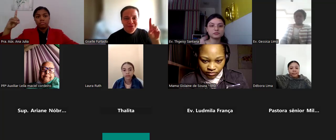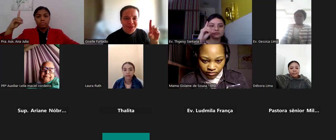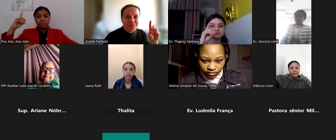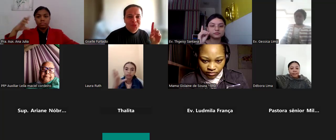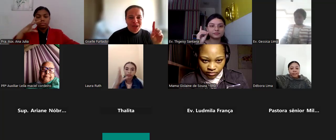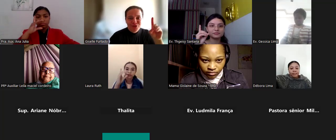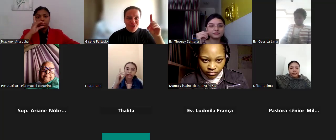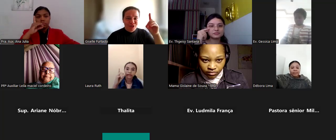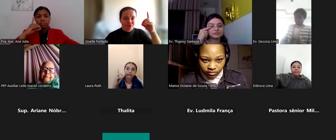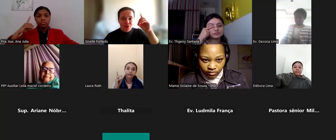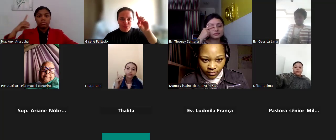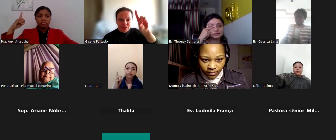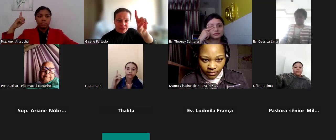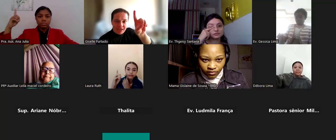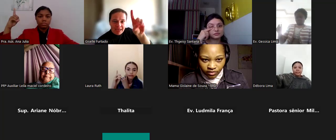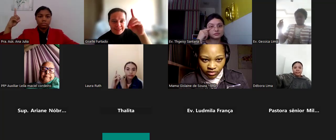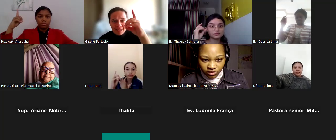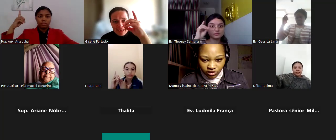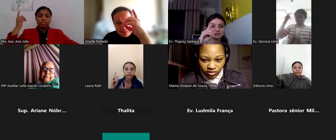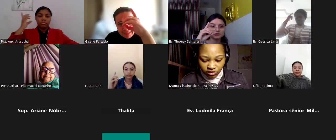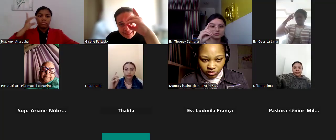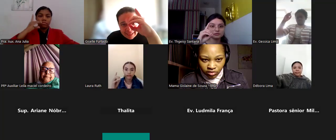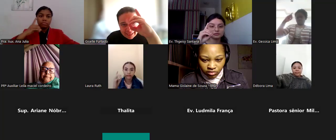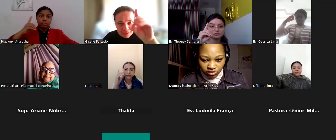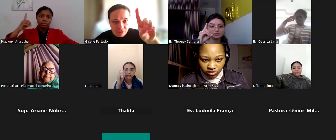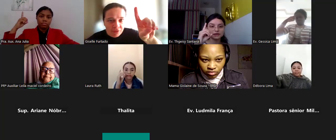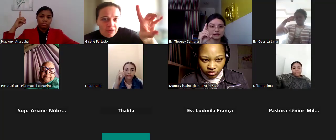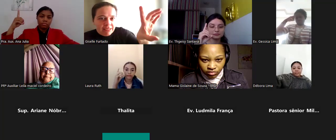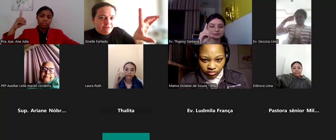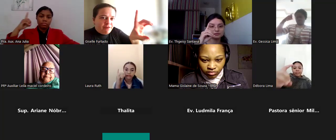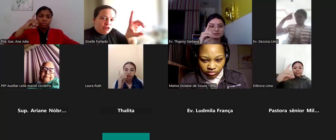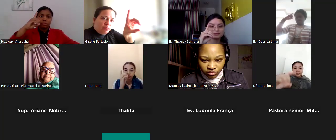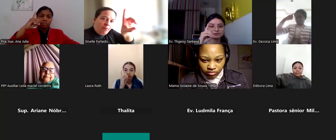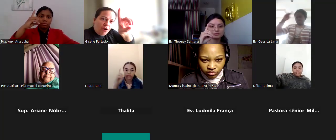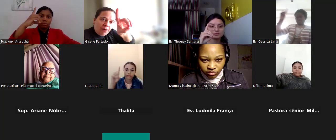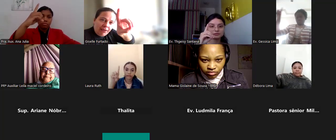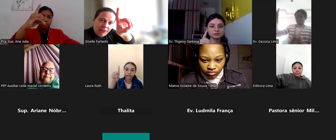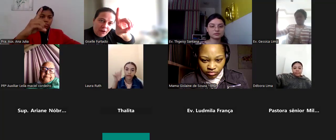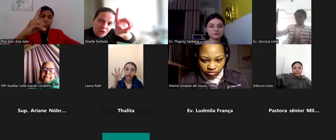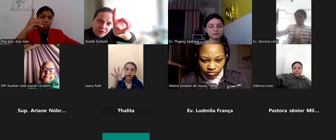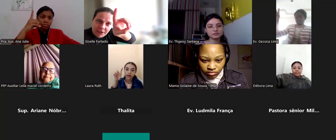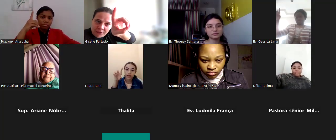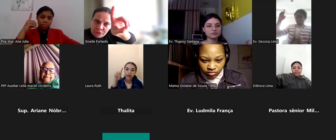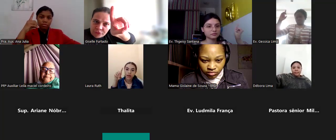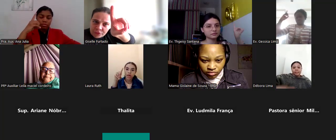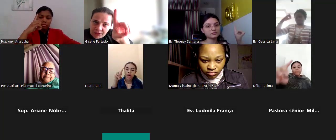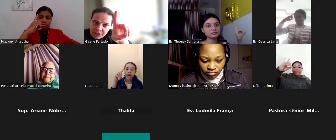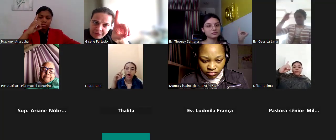verem do lado direito. Deus. Esse aqui é a letra D. Ó. Você faz uma bolinha com os dedos e